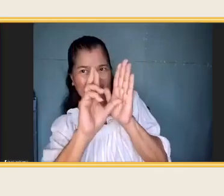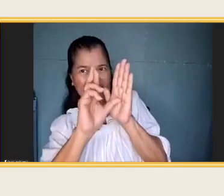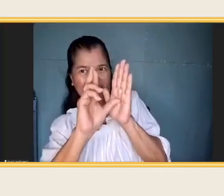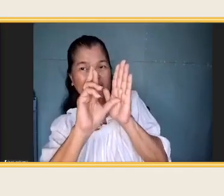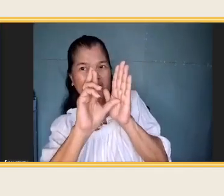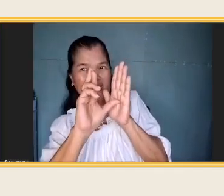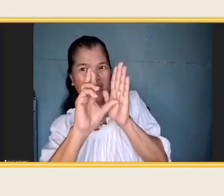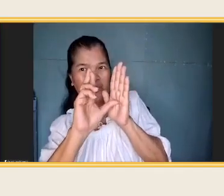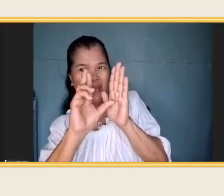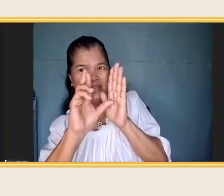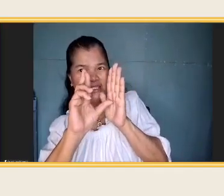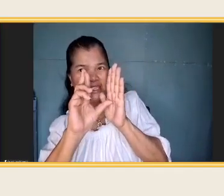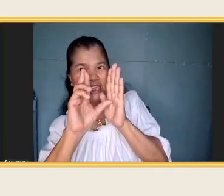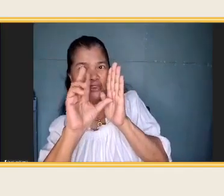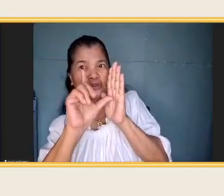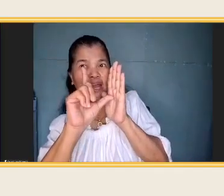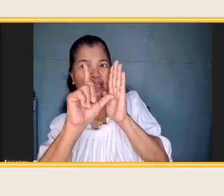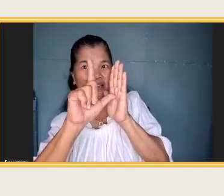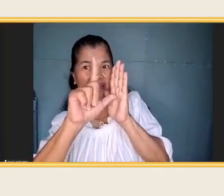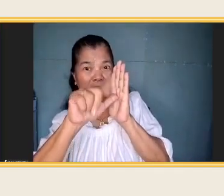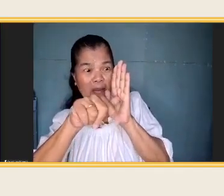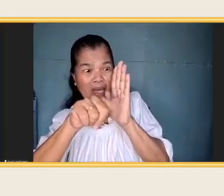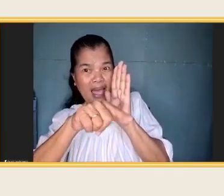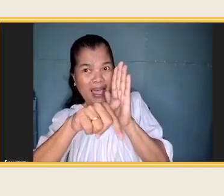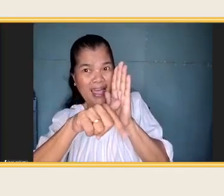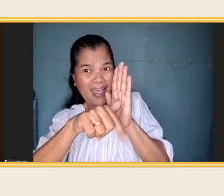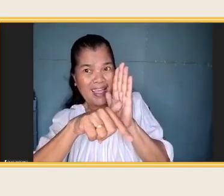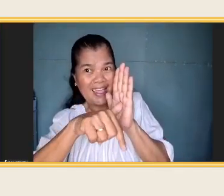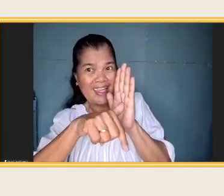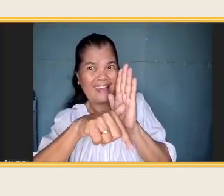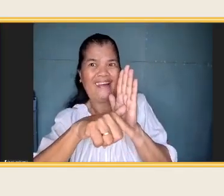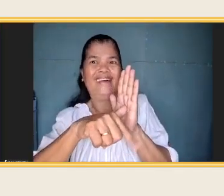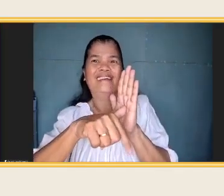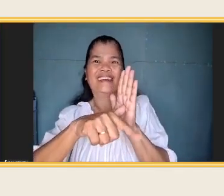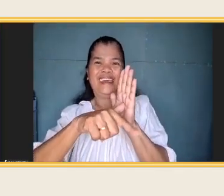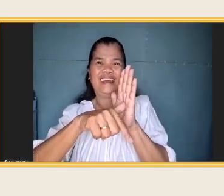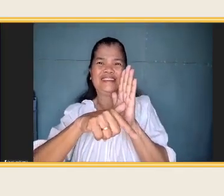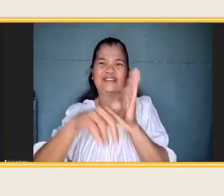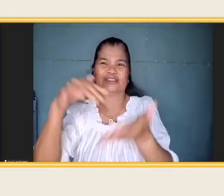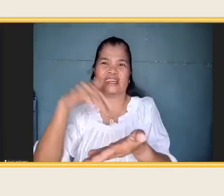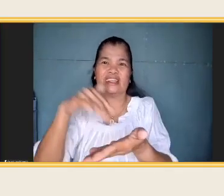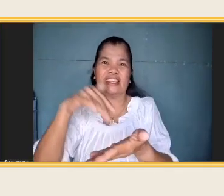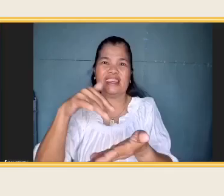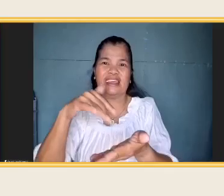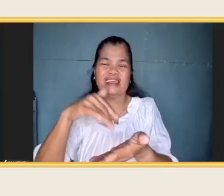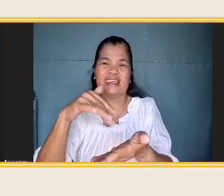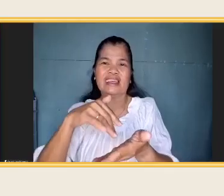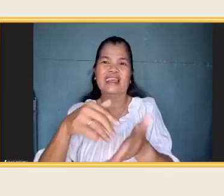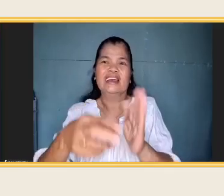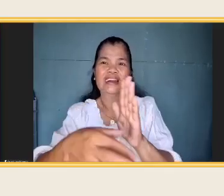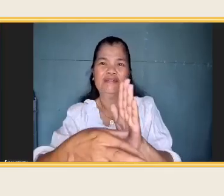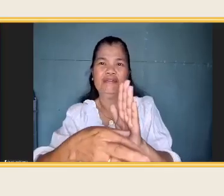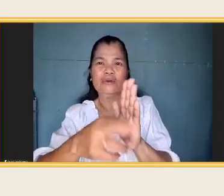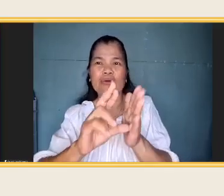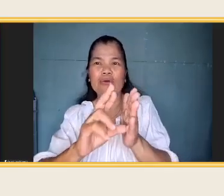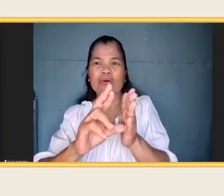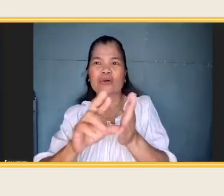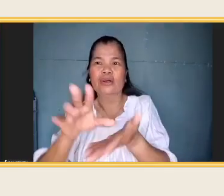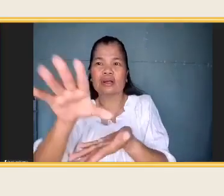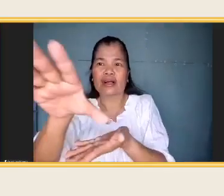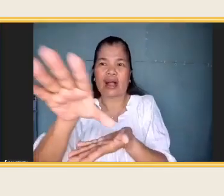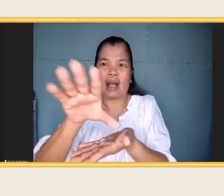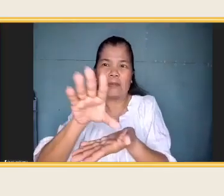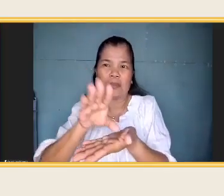pabalik. Counterclockwise. Yung later, mamaya. Okay, so study,